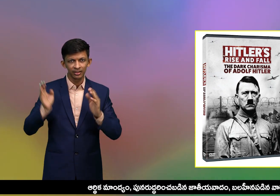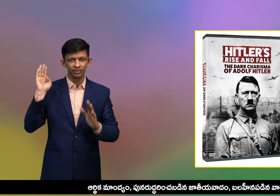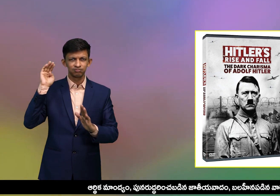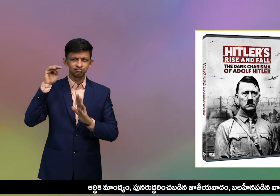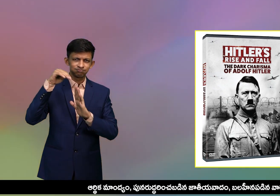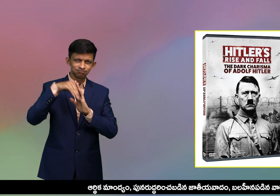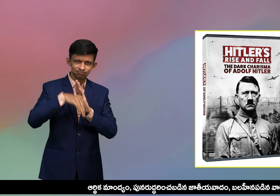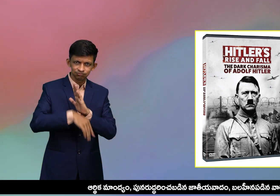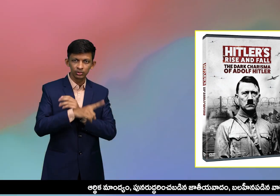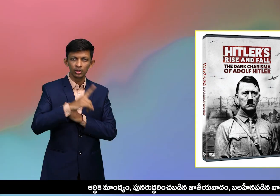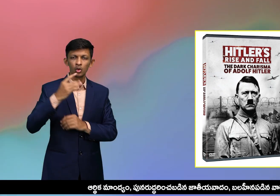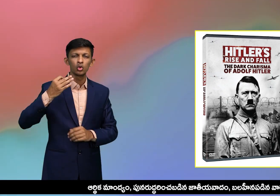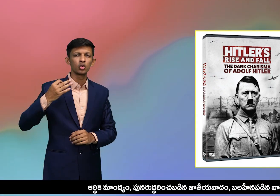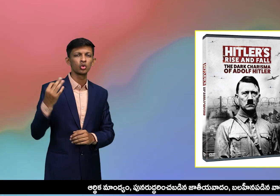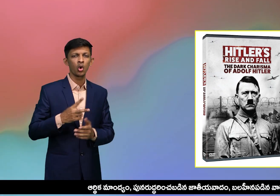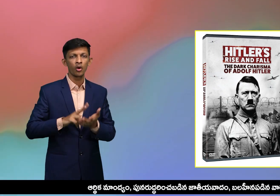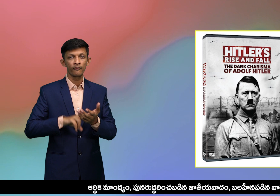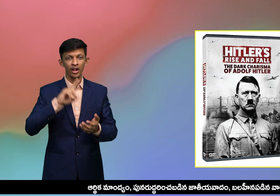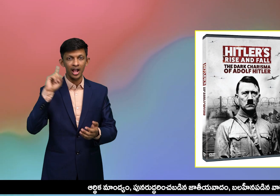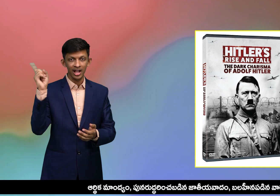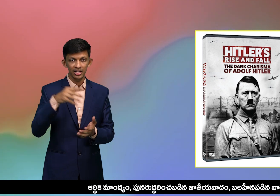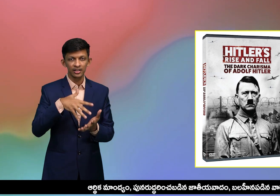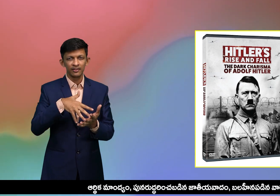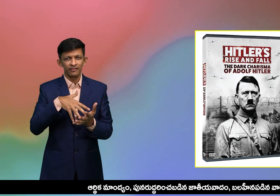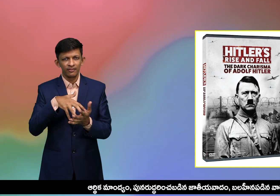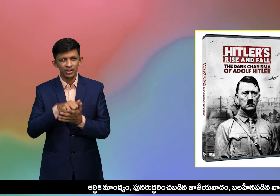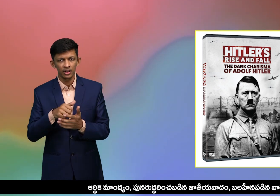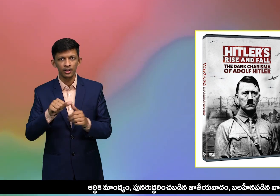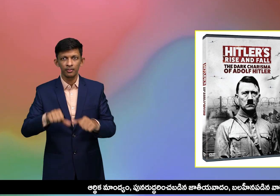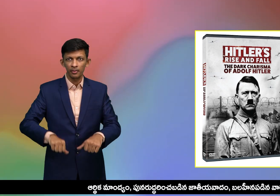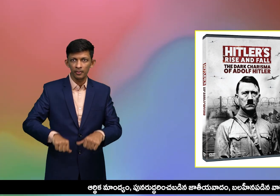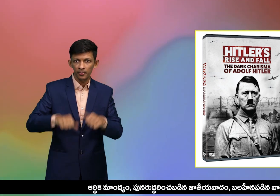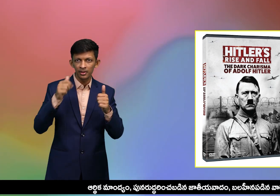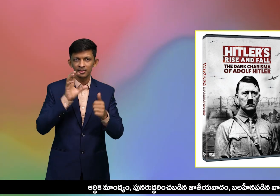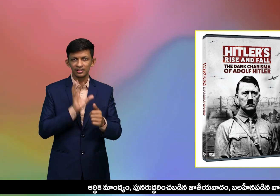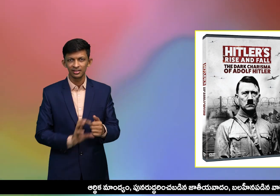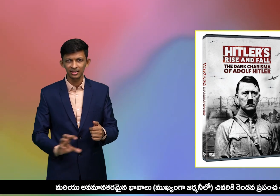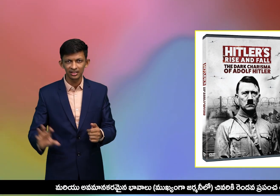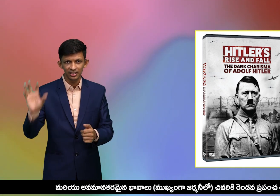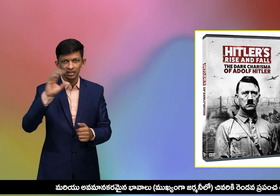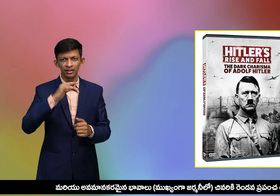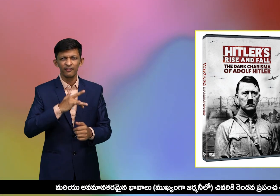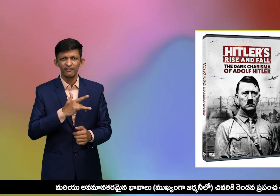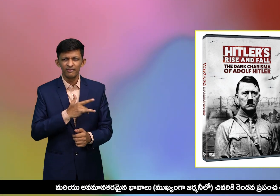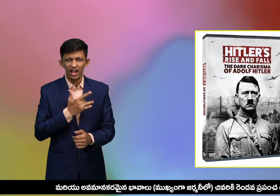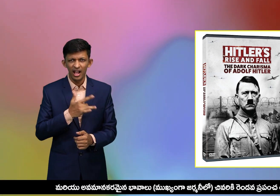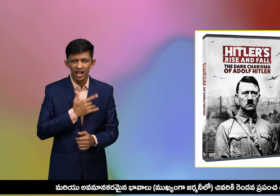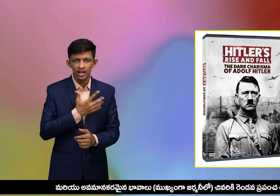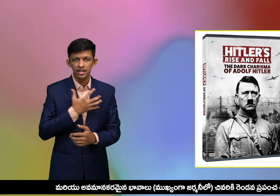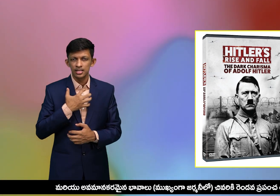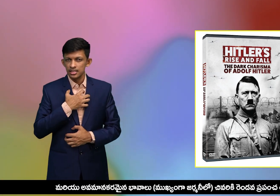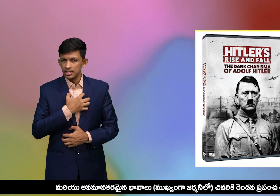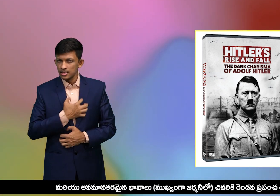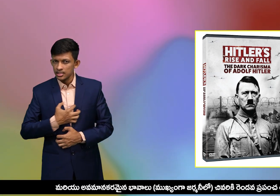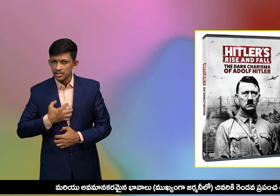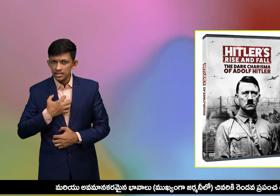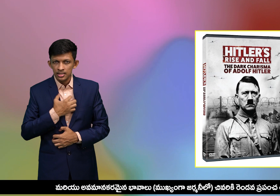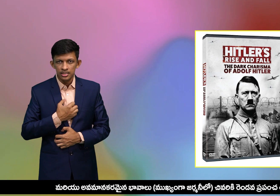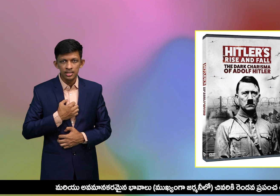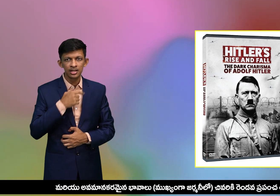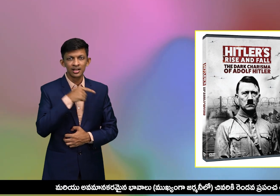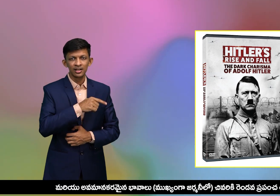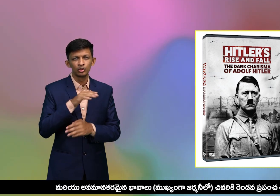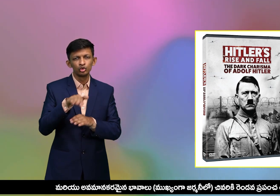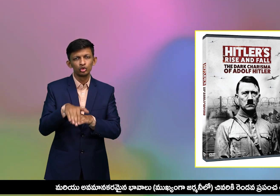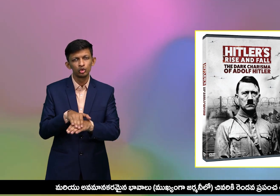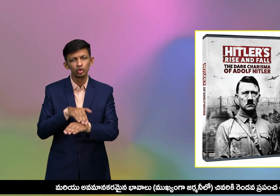ఆర్థిక మాంద్యం, పునరుద్ధరించబడిన జాతీయవాదం, బలహీనపడిన వారసుల రాష్ట్రాలు మరియు అవమానకరమైన భావాలు